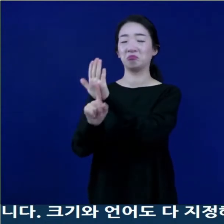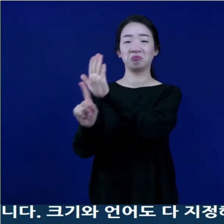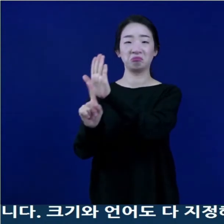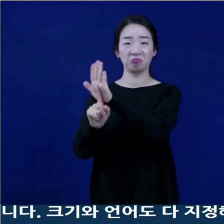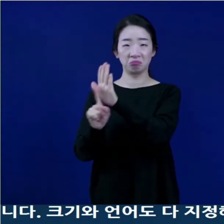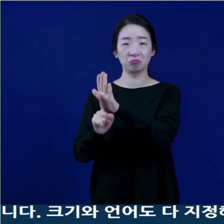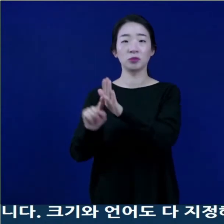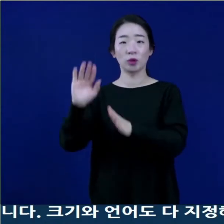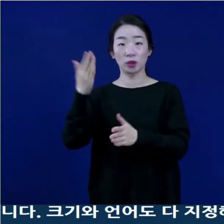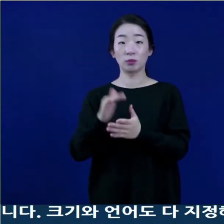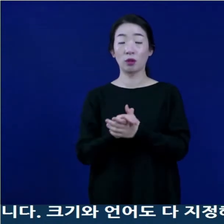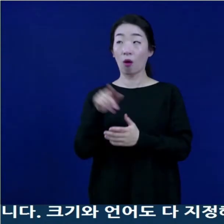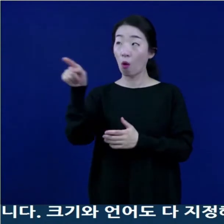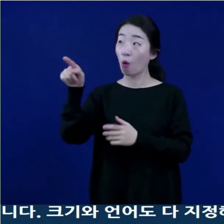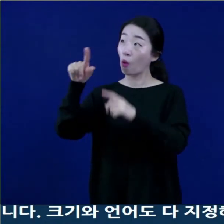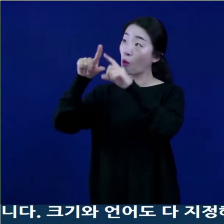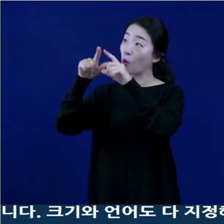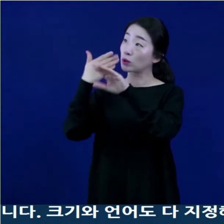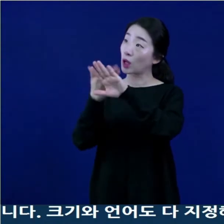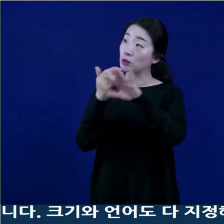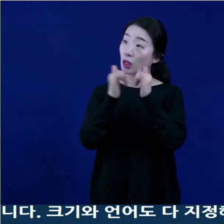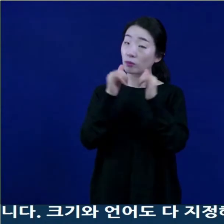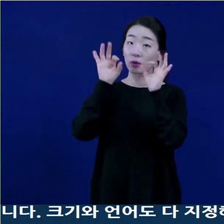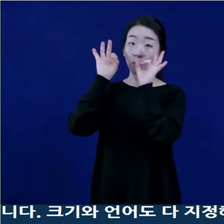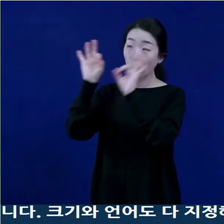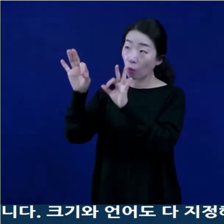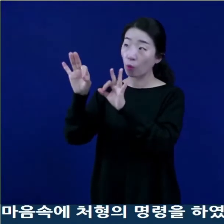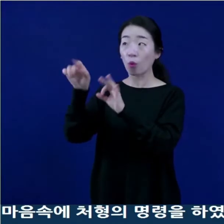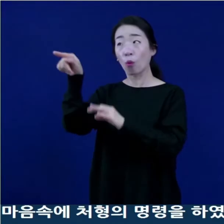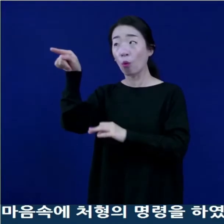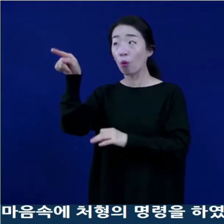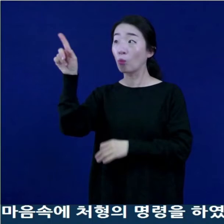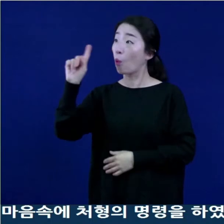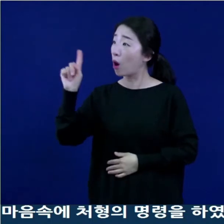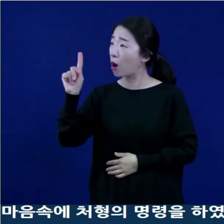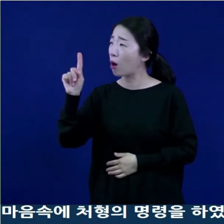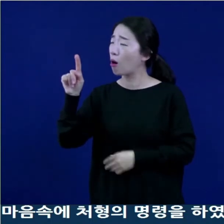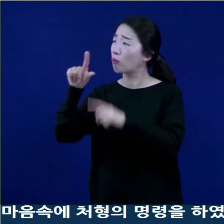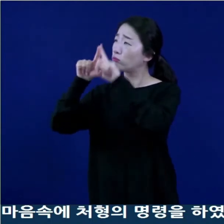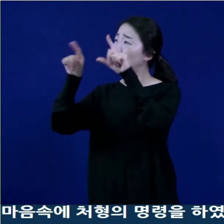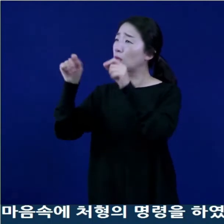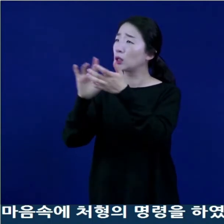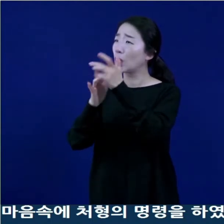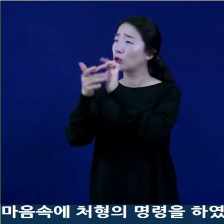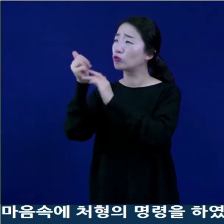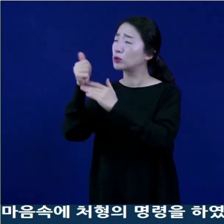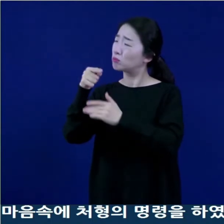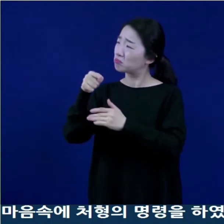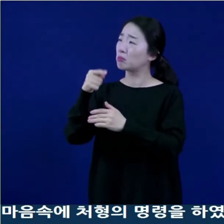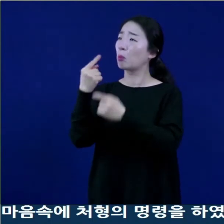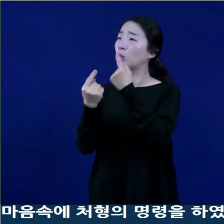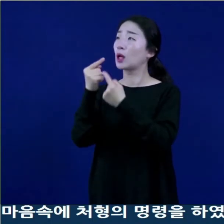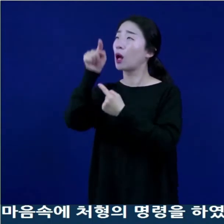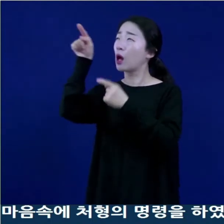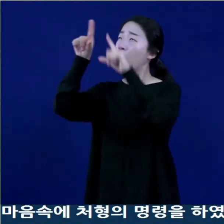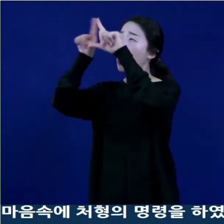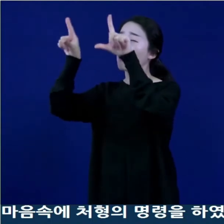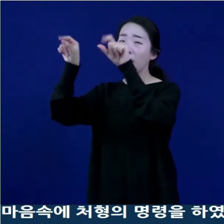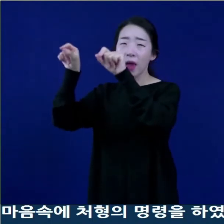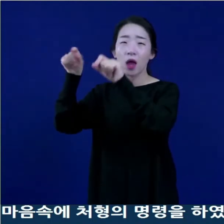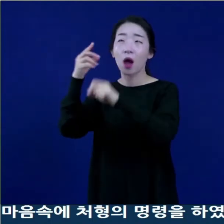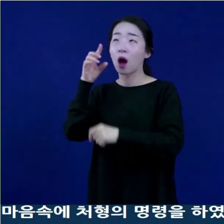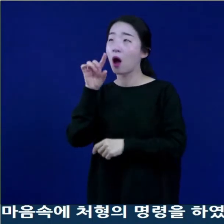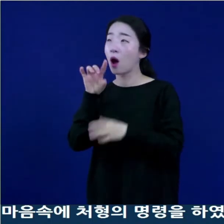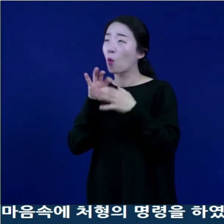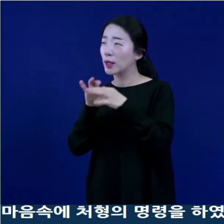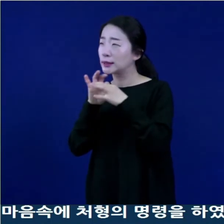지나가는 사람들이 와, 저 패가 뭐야? 사실 예수님의 십자가보다도 예수님 위에 달려있는 명패에 많은 사람들이 관심을